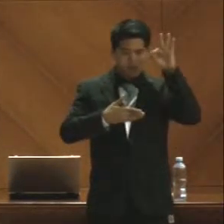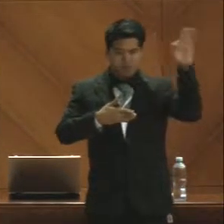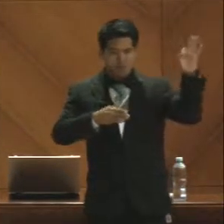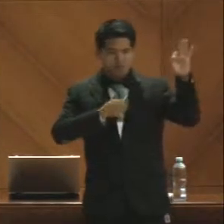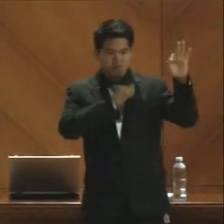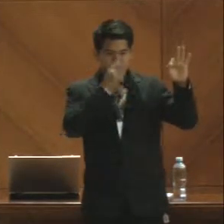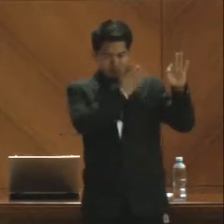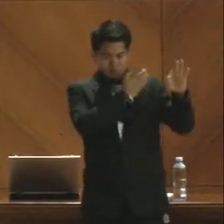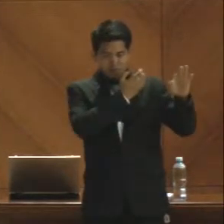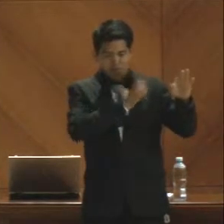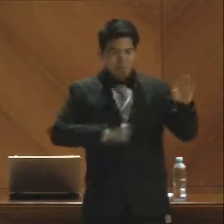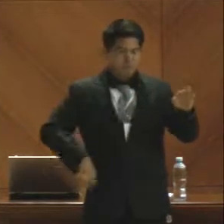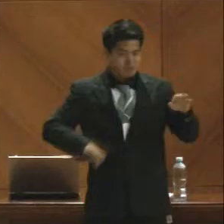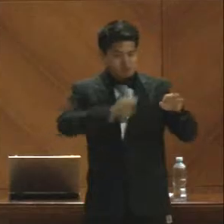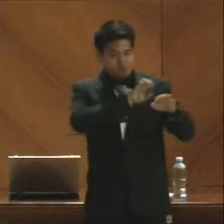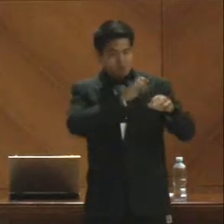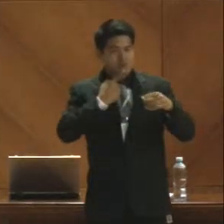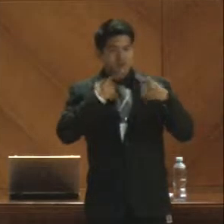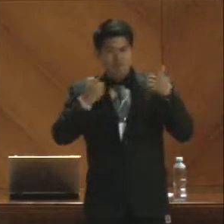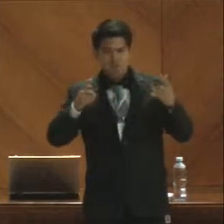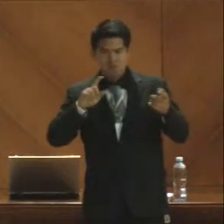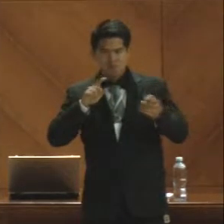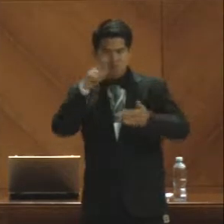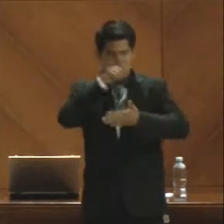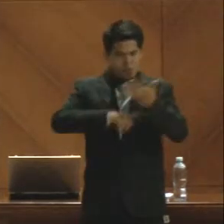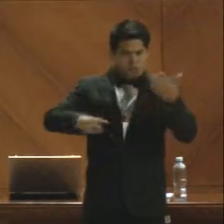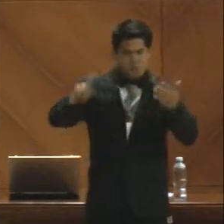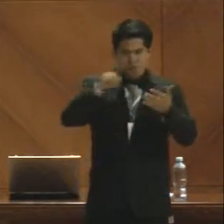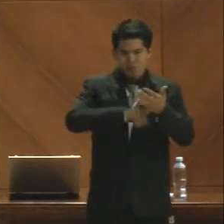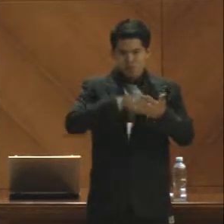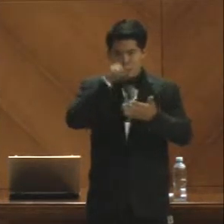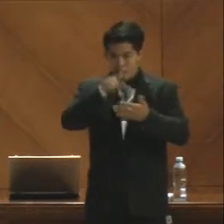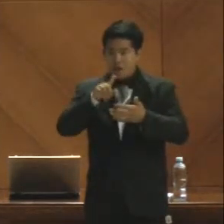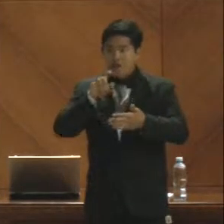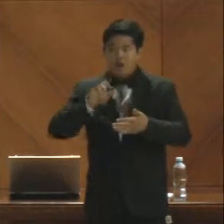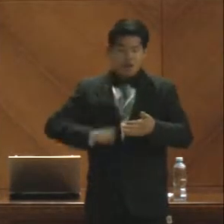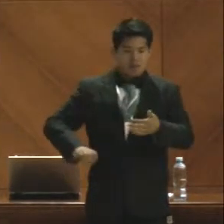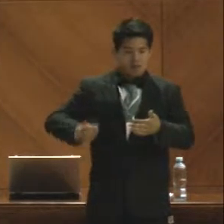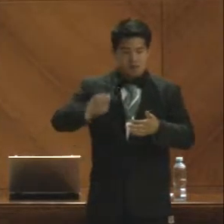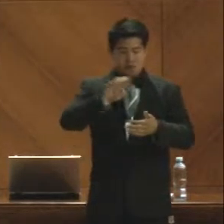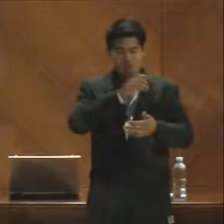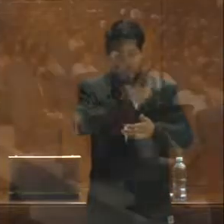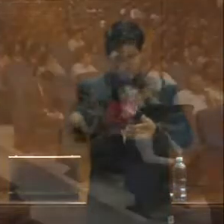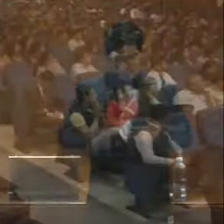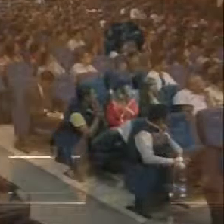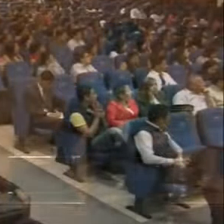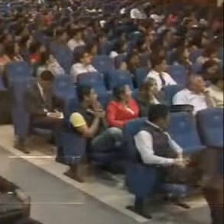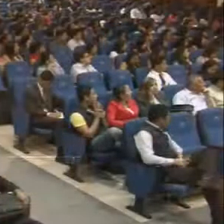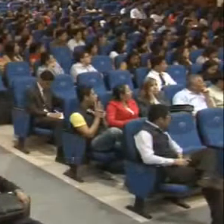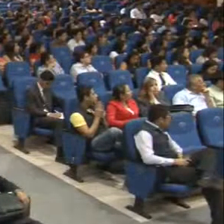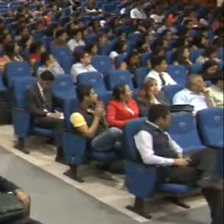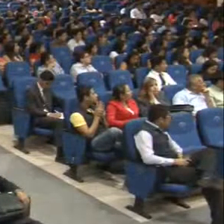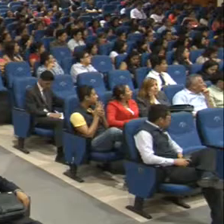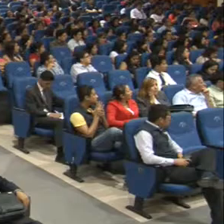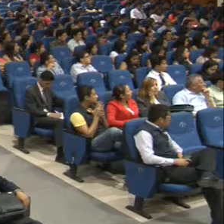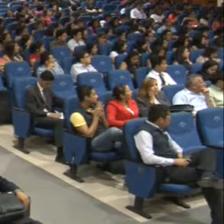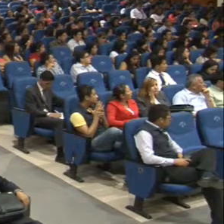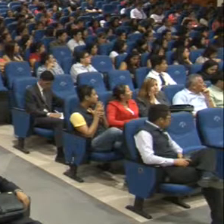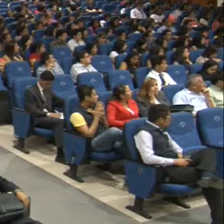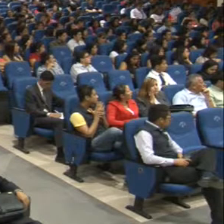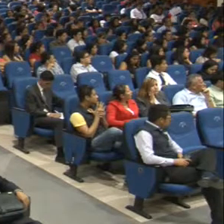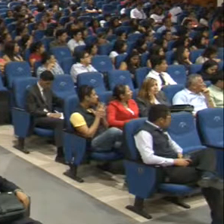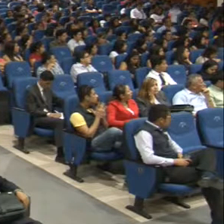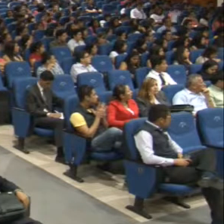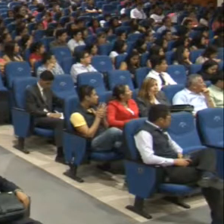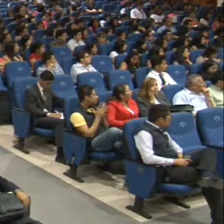y España. Le prohibieron pasar por ahí a un presidente de un estado porque tal vez iba llevando